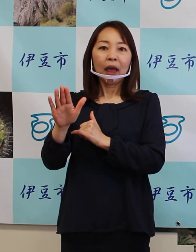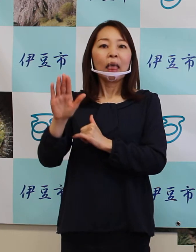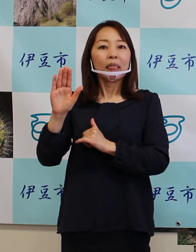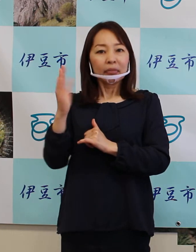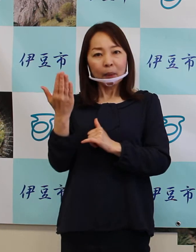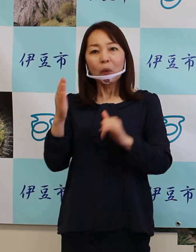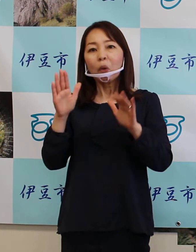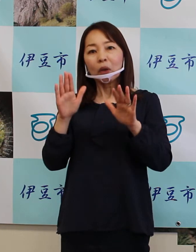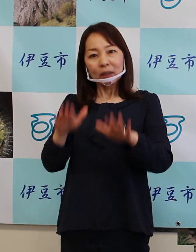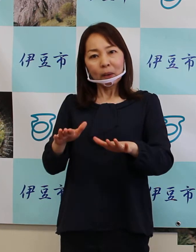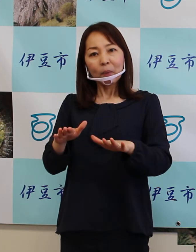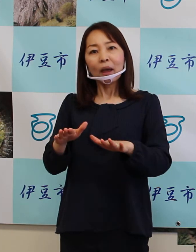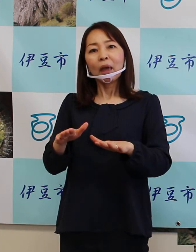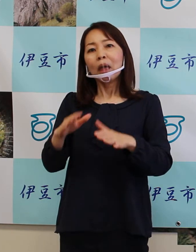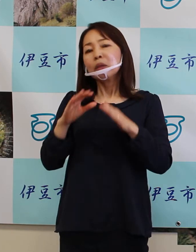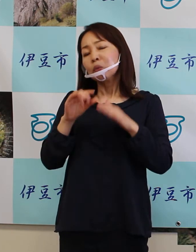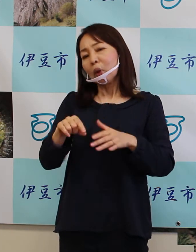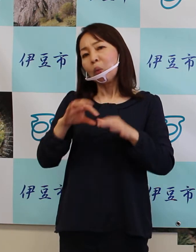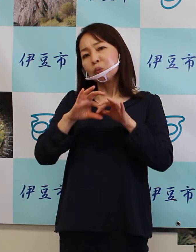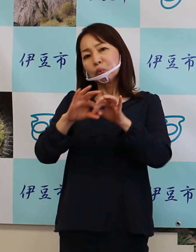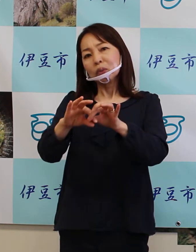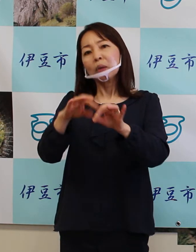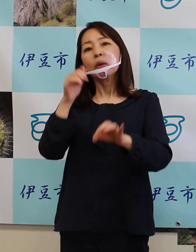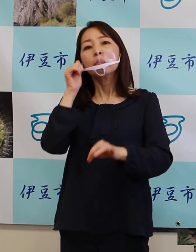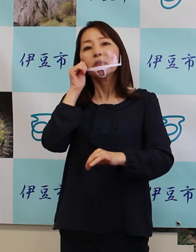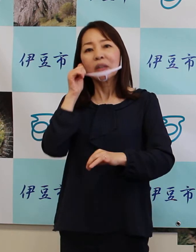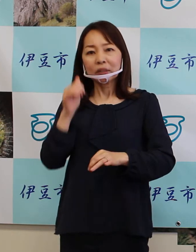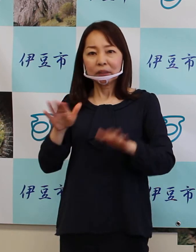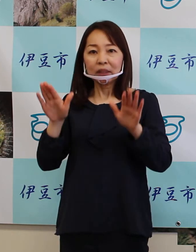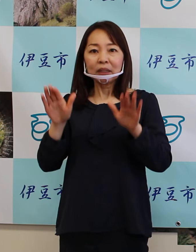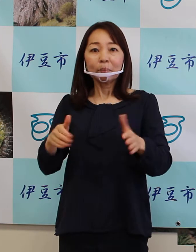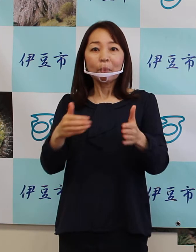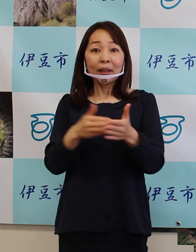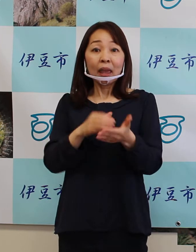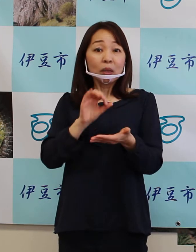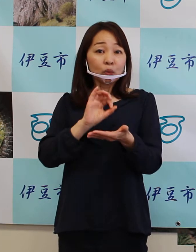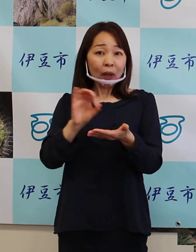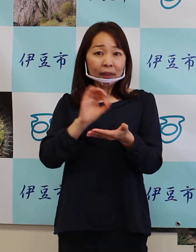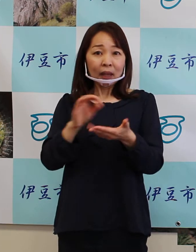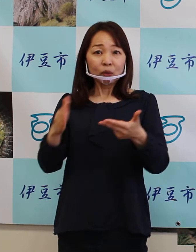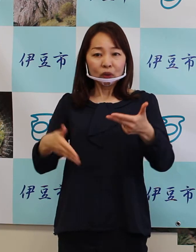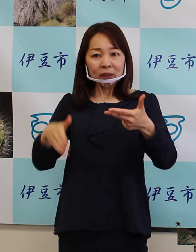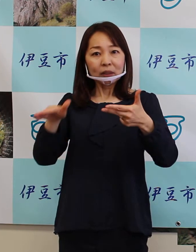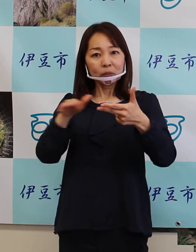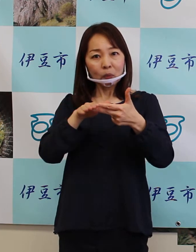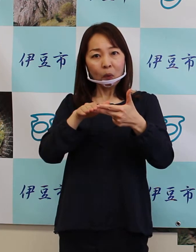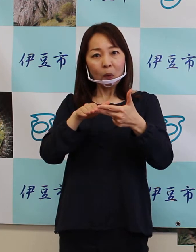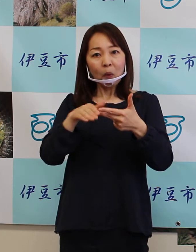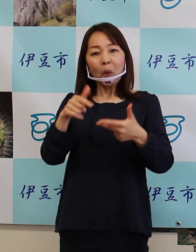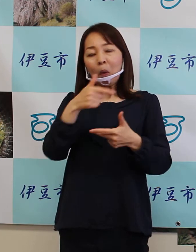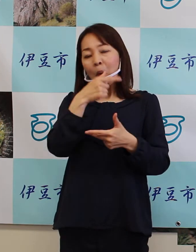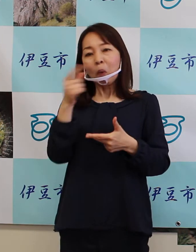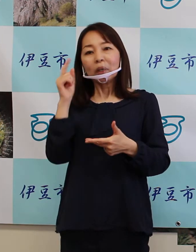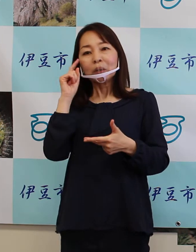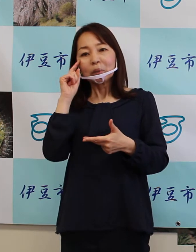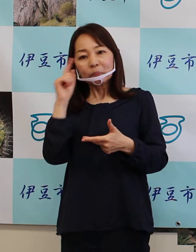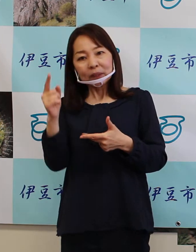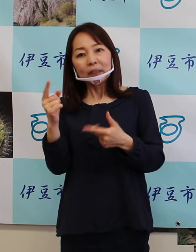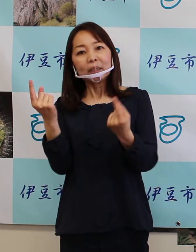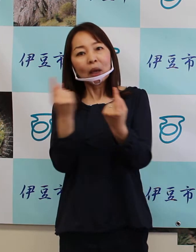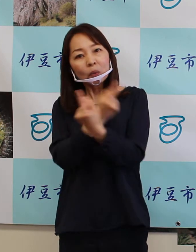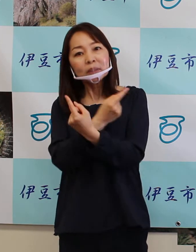ような行政を続けることはできません。今まで使っている施設も大胆に見直させていただく必要があります